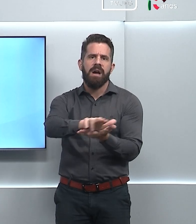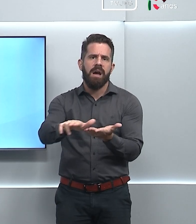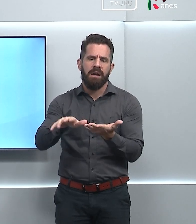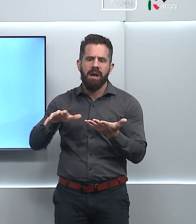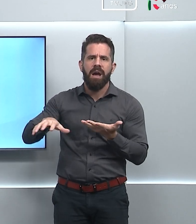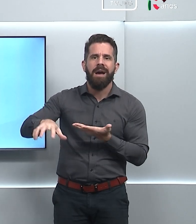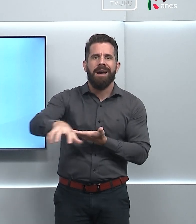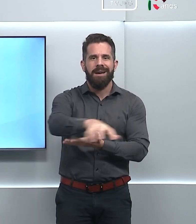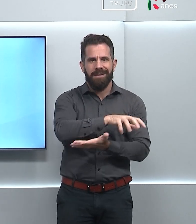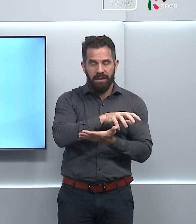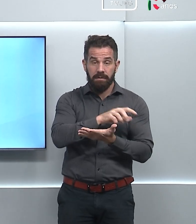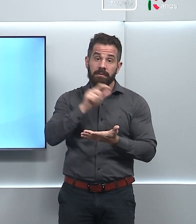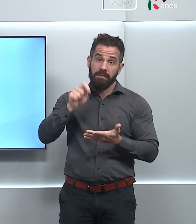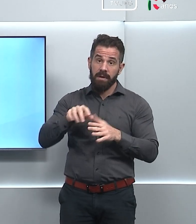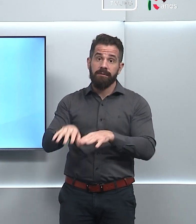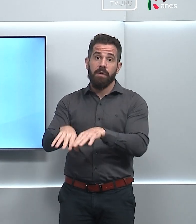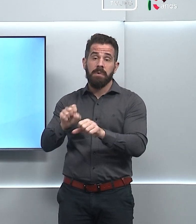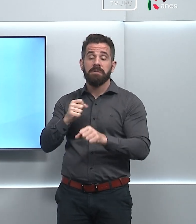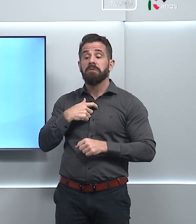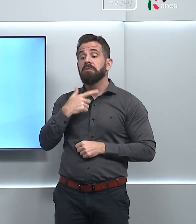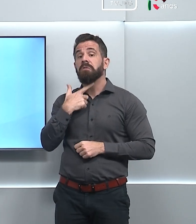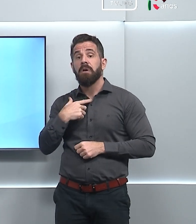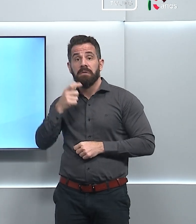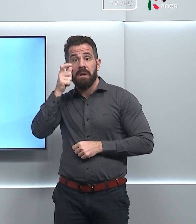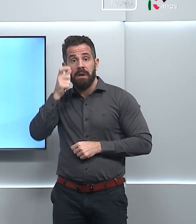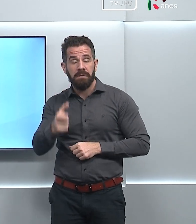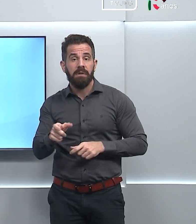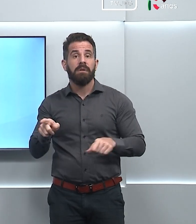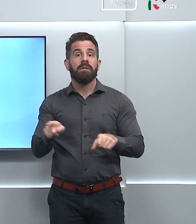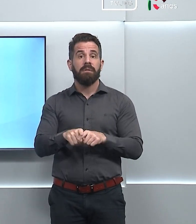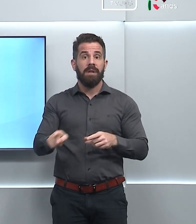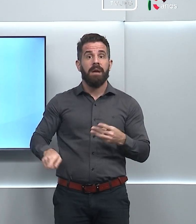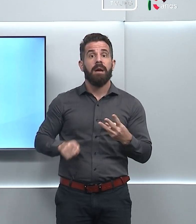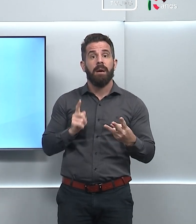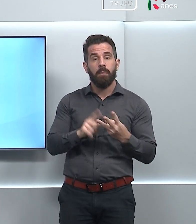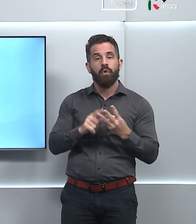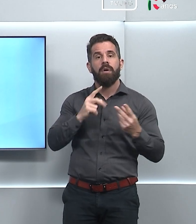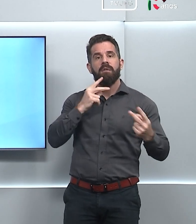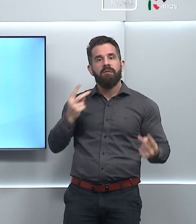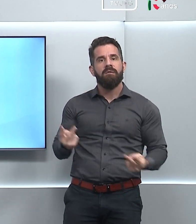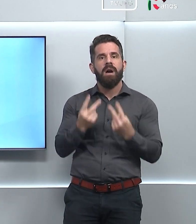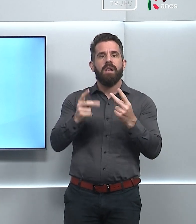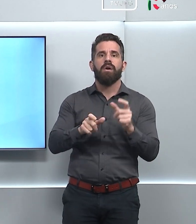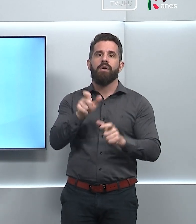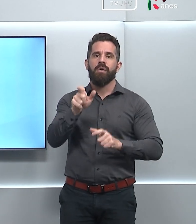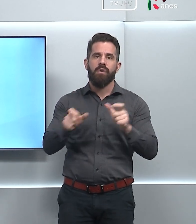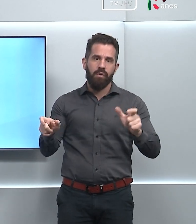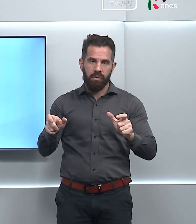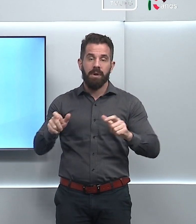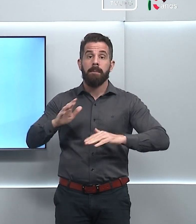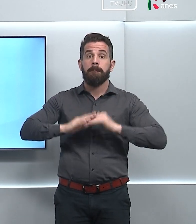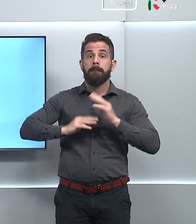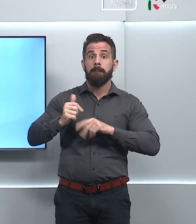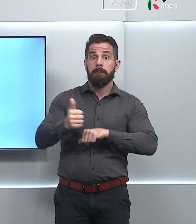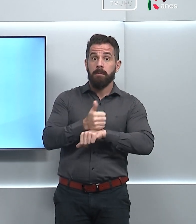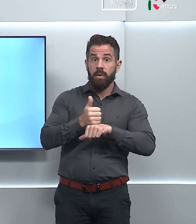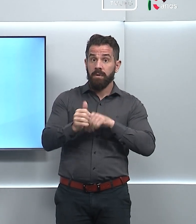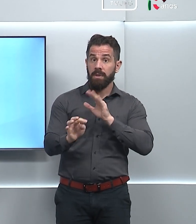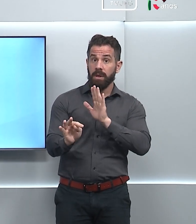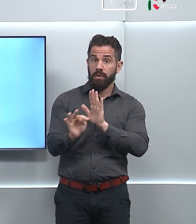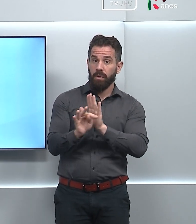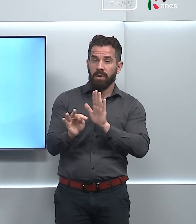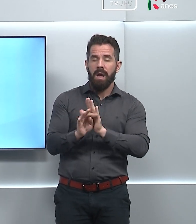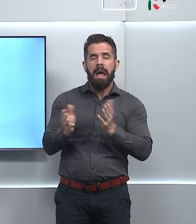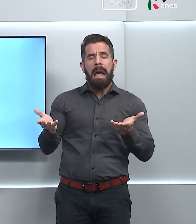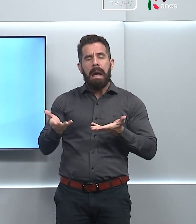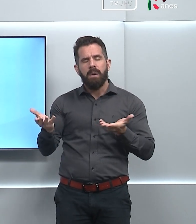de conhecimento, e também determina mais valorização da educação profissional e tecnológica. Bom, mas para tentar explicar